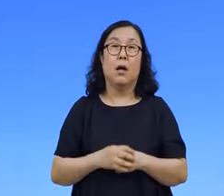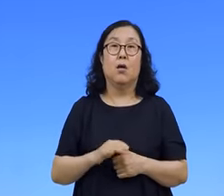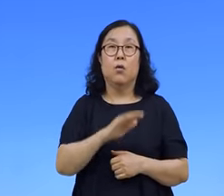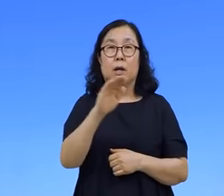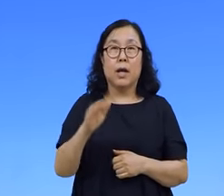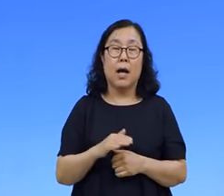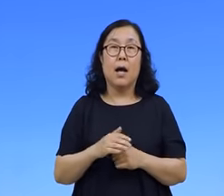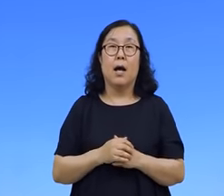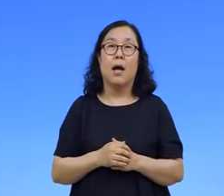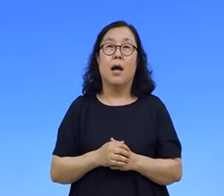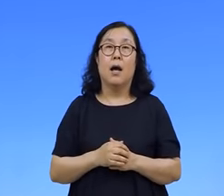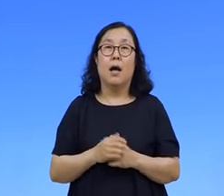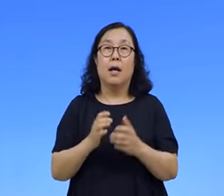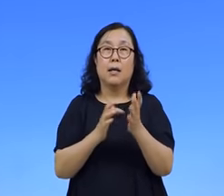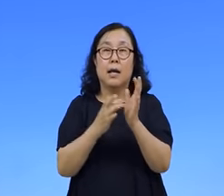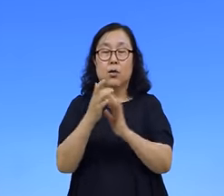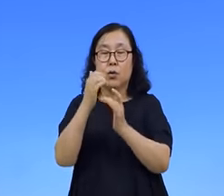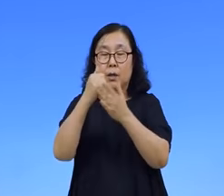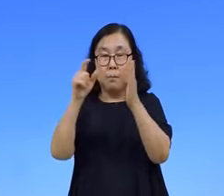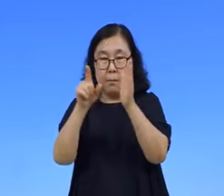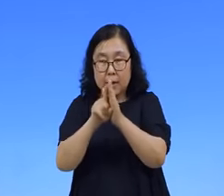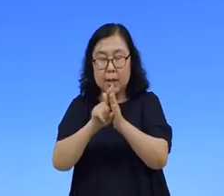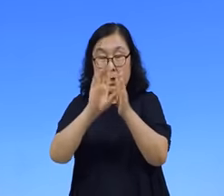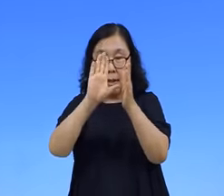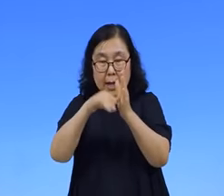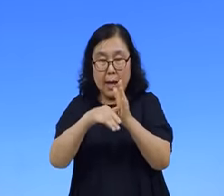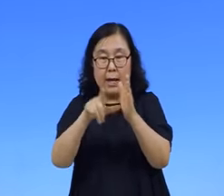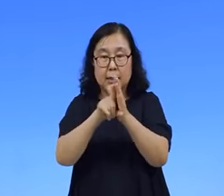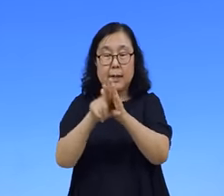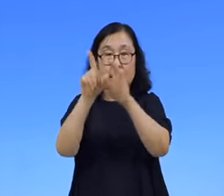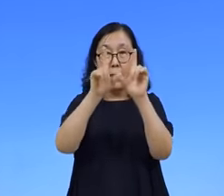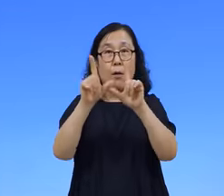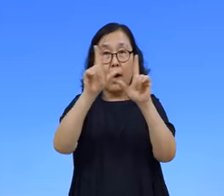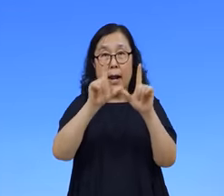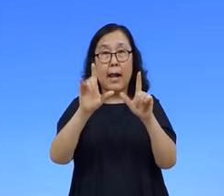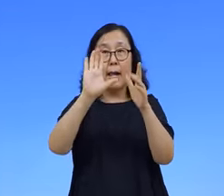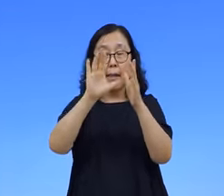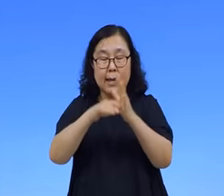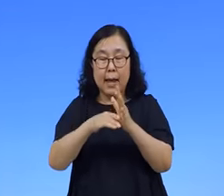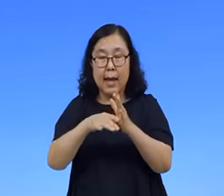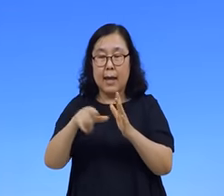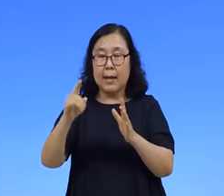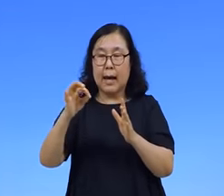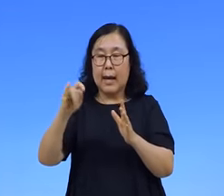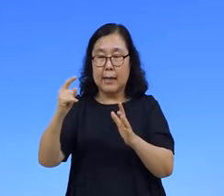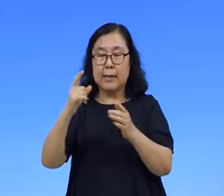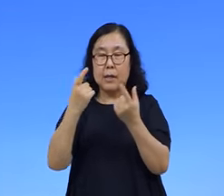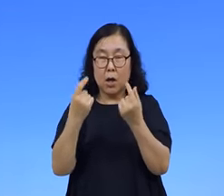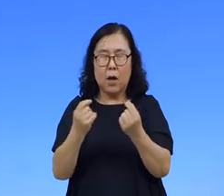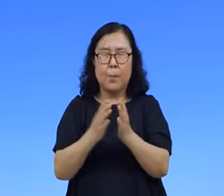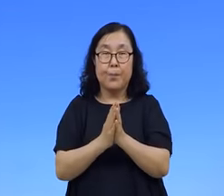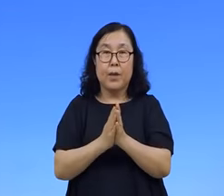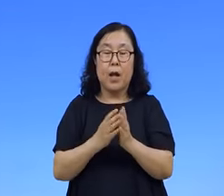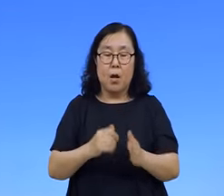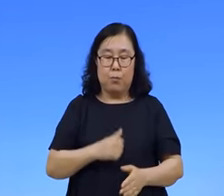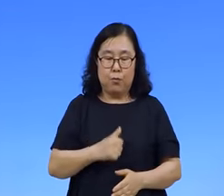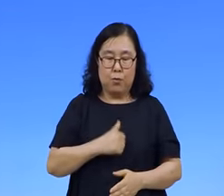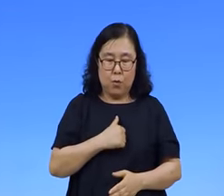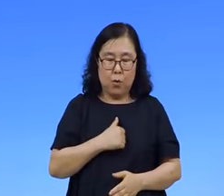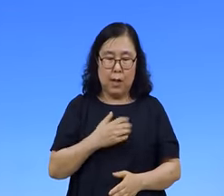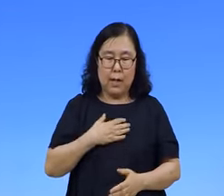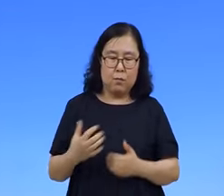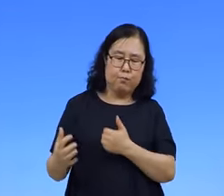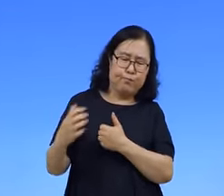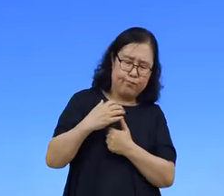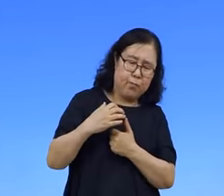여러분 우리가 그저 우아하게 예수 믿는 것도 좋지만요, 저와 여러분이 신앙생활 가운데 가인처럼 안색이 변할 수 있고 분노가